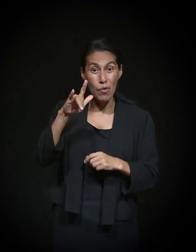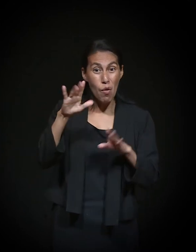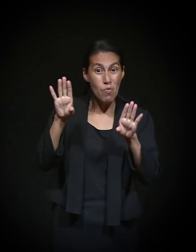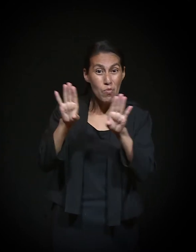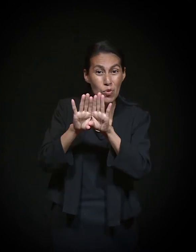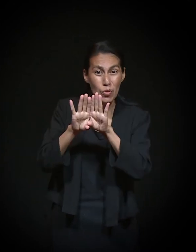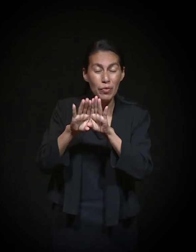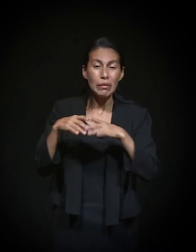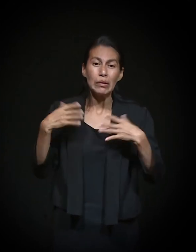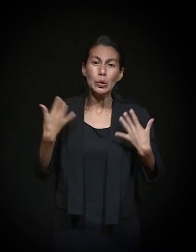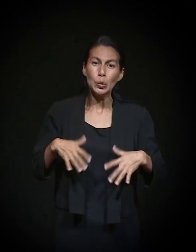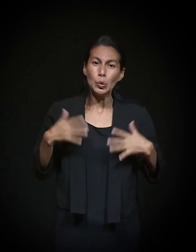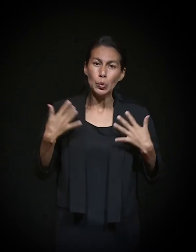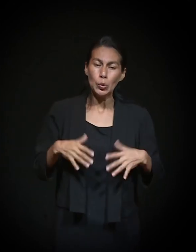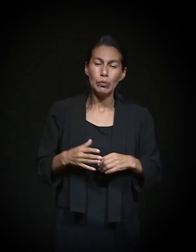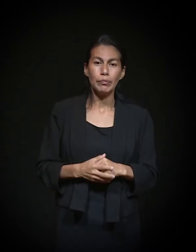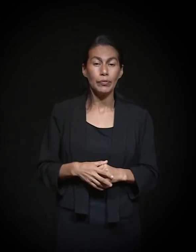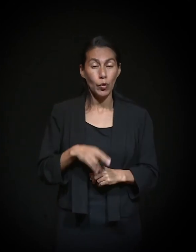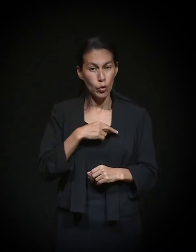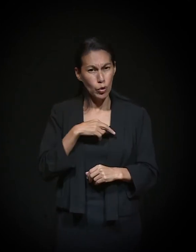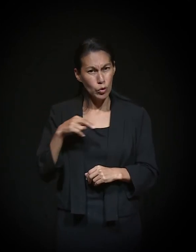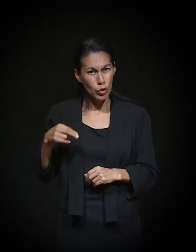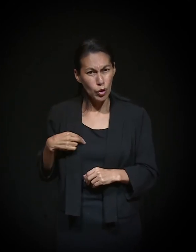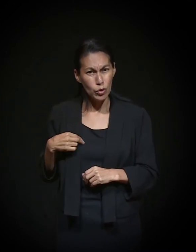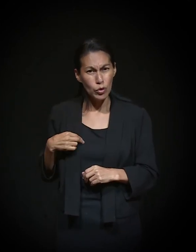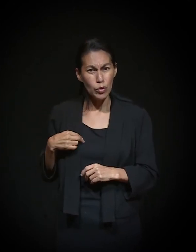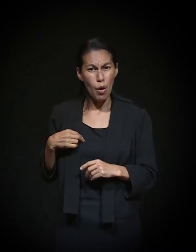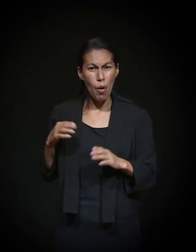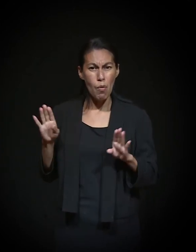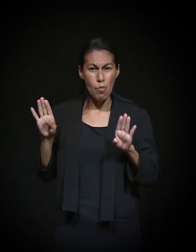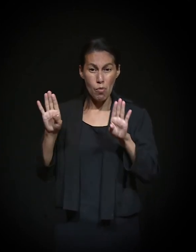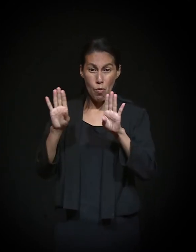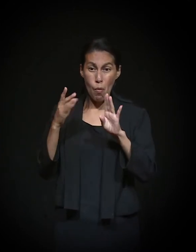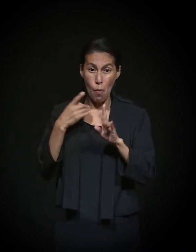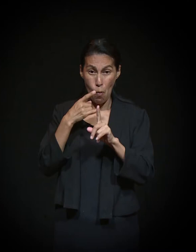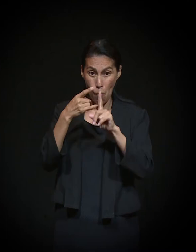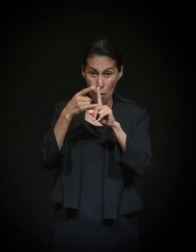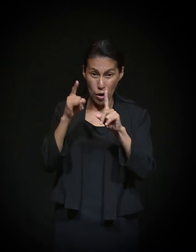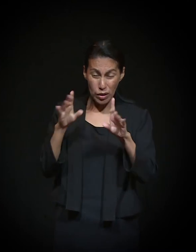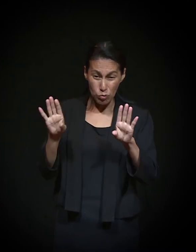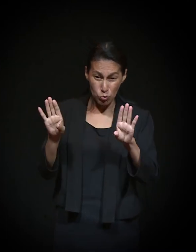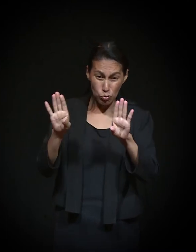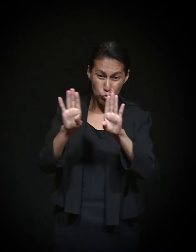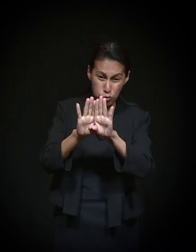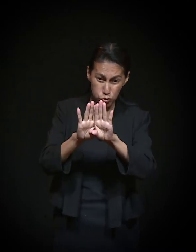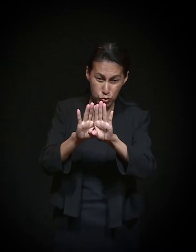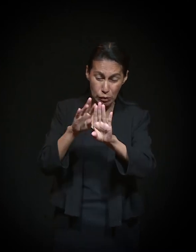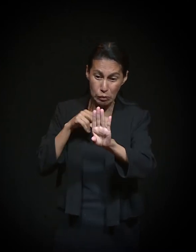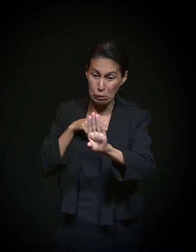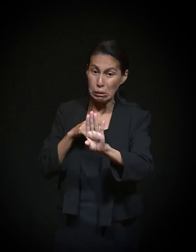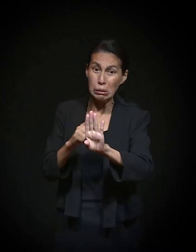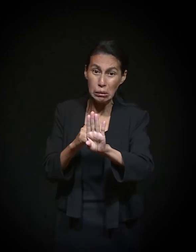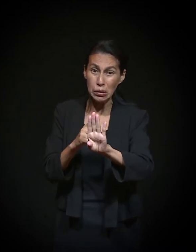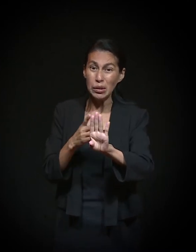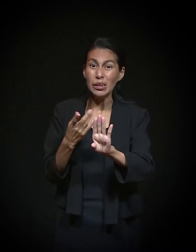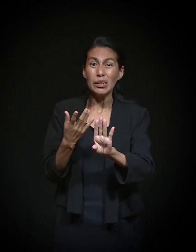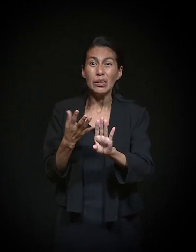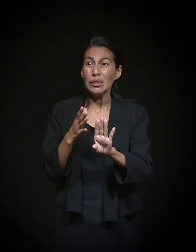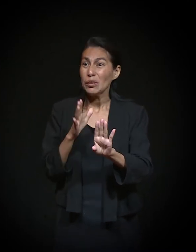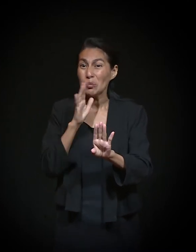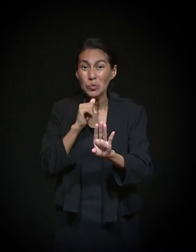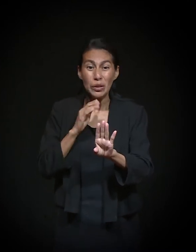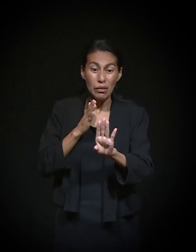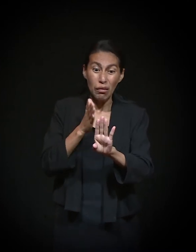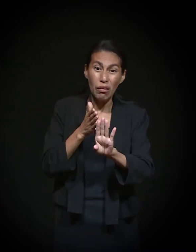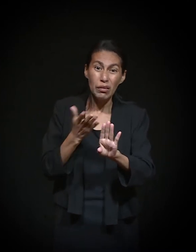corramos porque el avión se iba a cerrar. Y cuando llegamos a la puerta del avión, ya estaba cerrada.